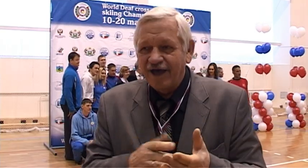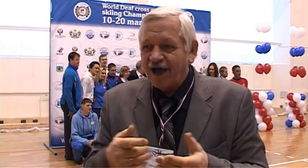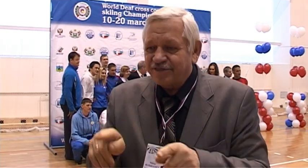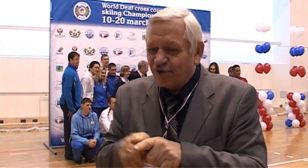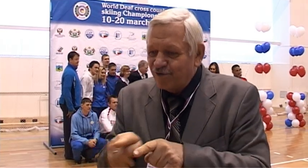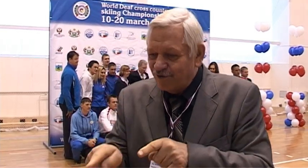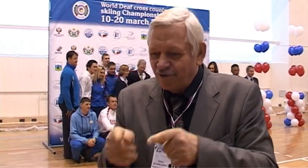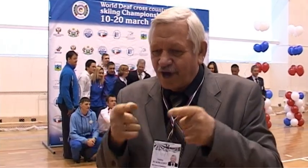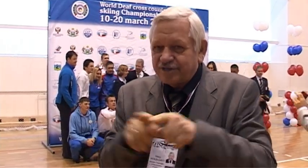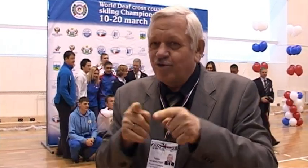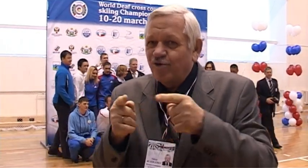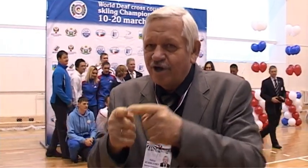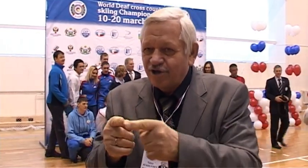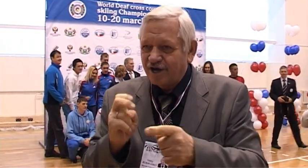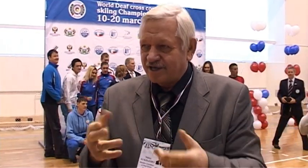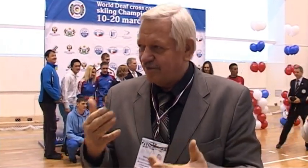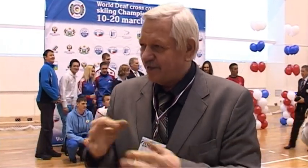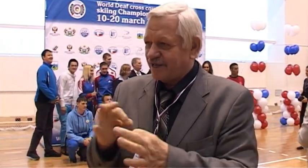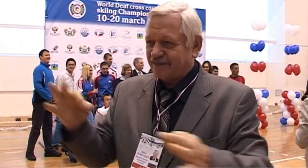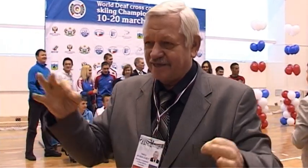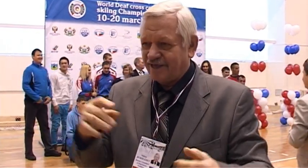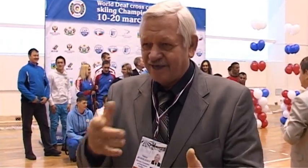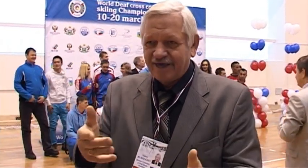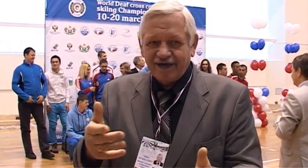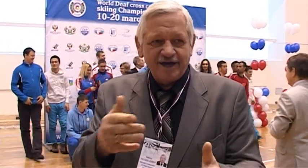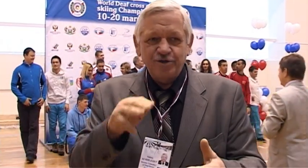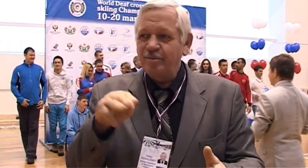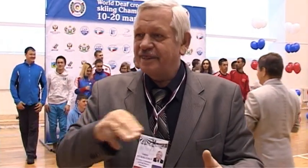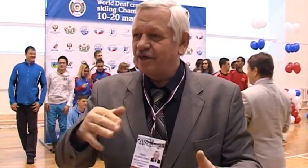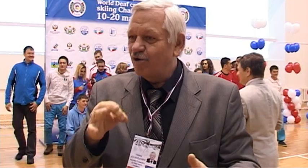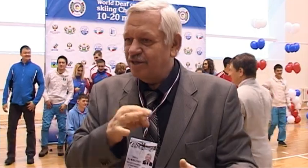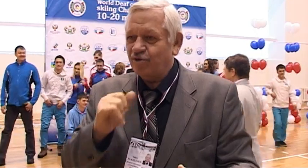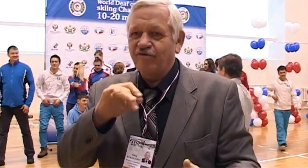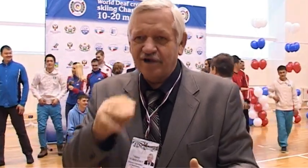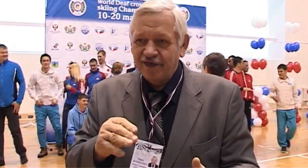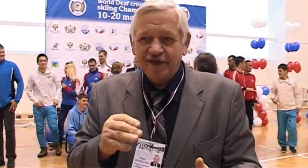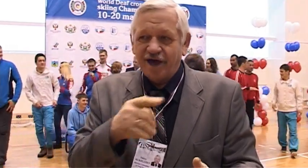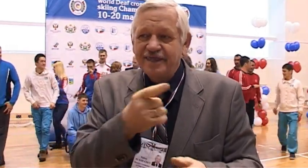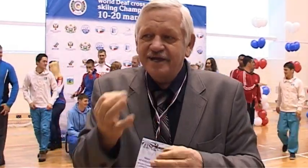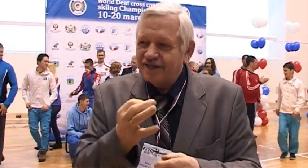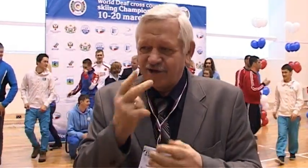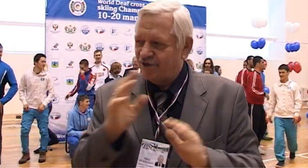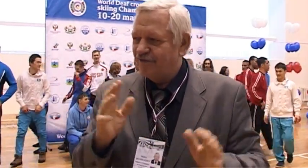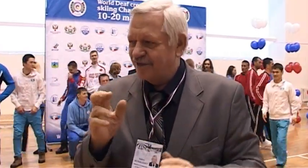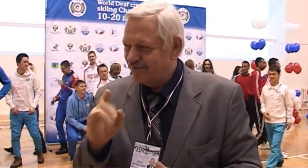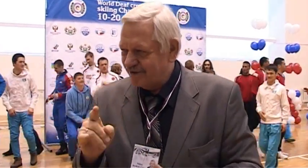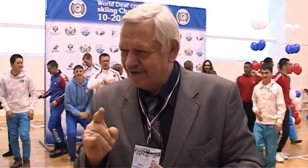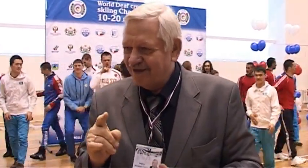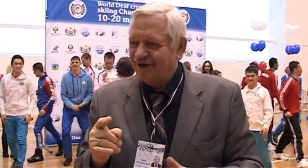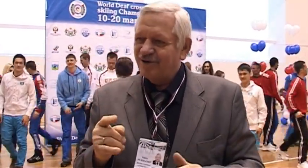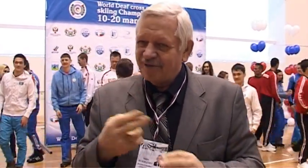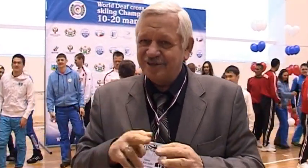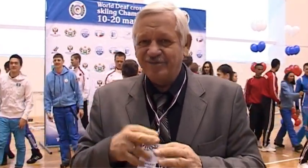города. А такой уголок, как прекрасная Тюменская область, у вас, они никогда не видели